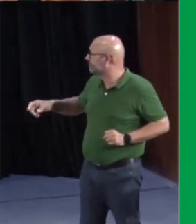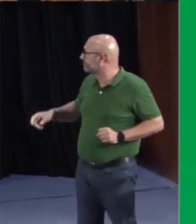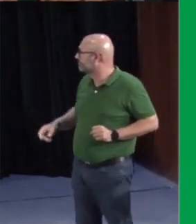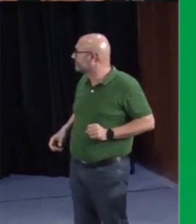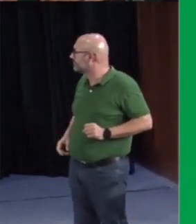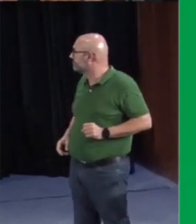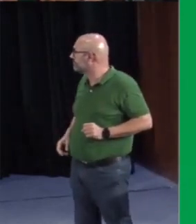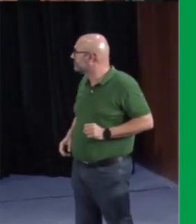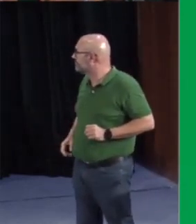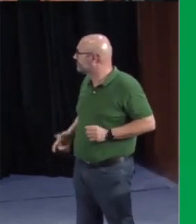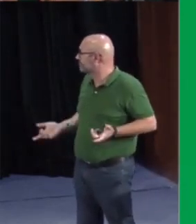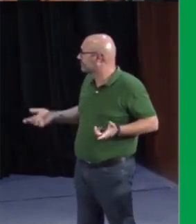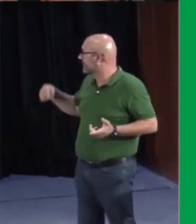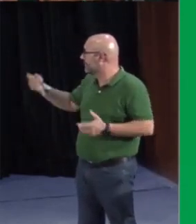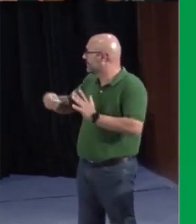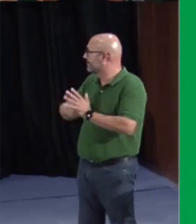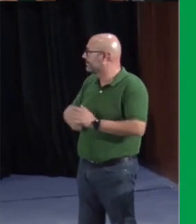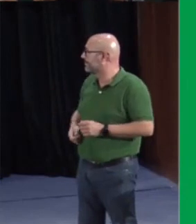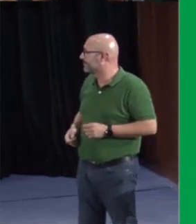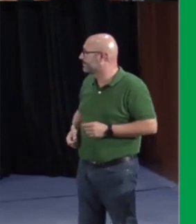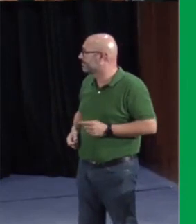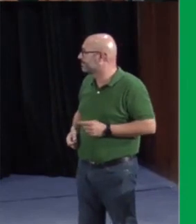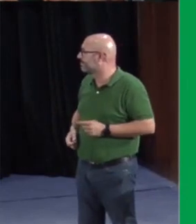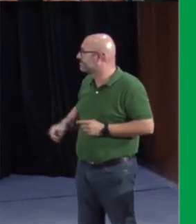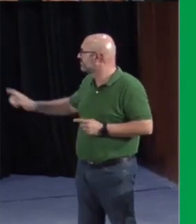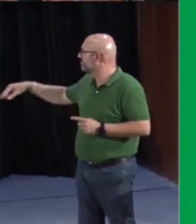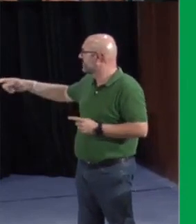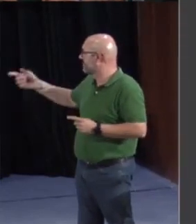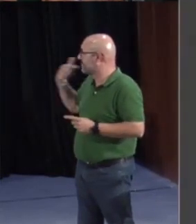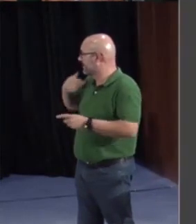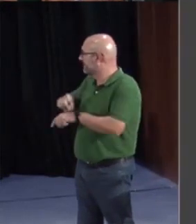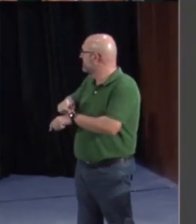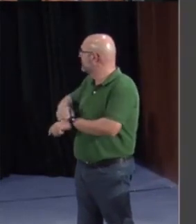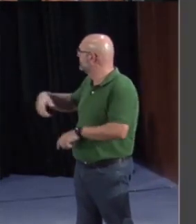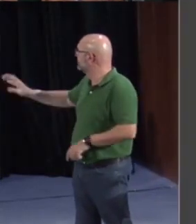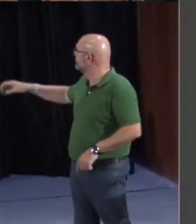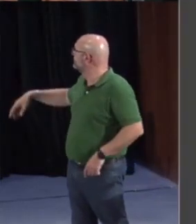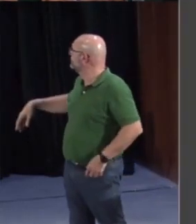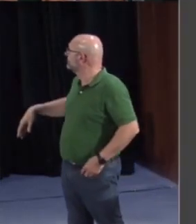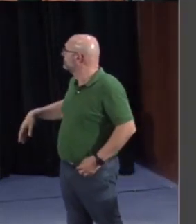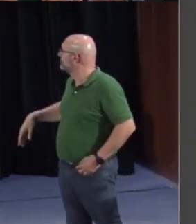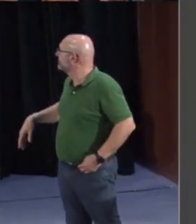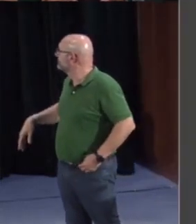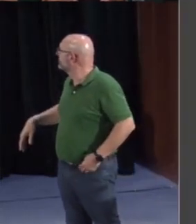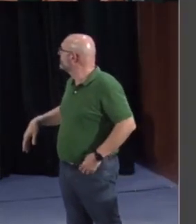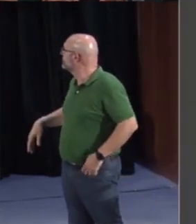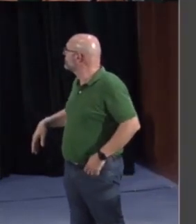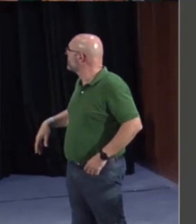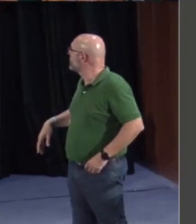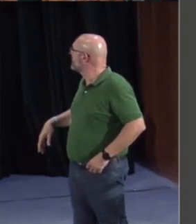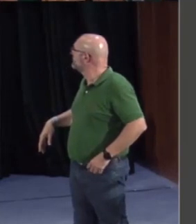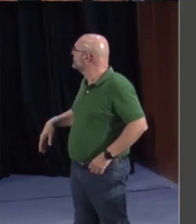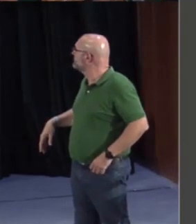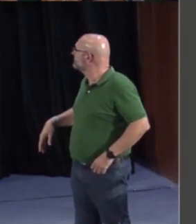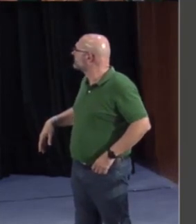Pero es que no se puede hacer nada. Sí, se mandó y Si estaba... nosotros lo hemos mandado antes. Bueno, la respuesta... Bueno, pues la respuesta